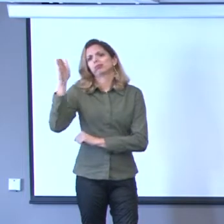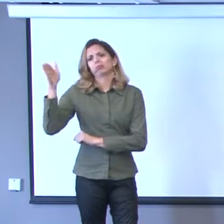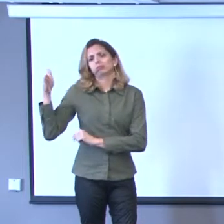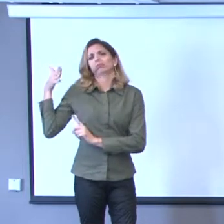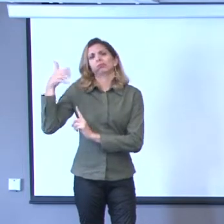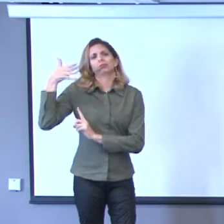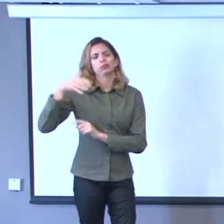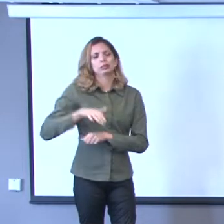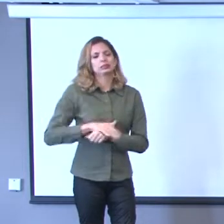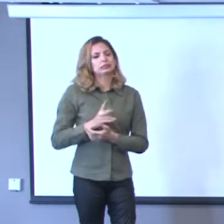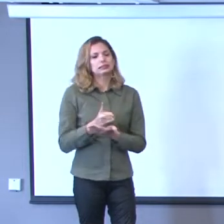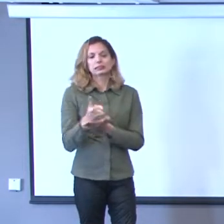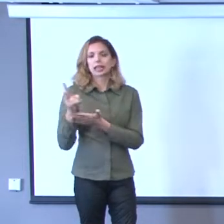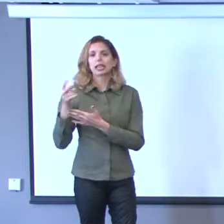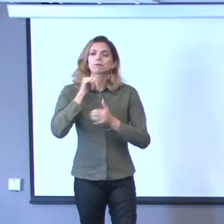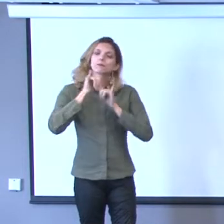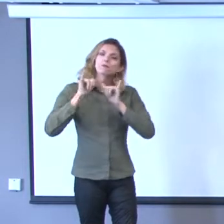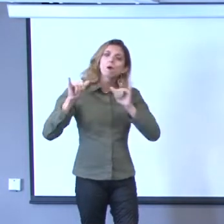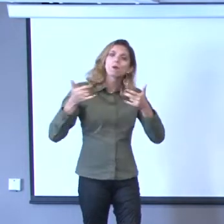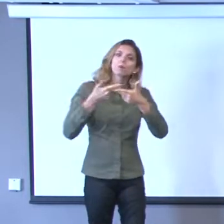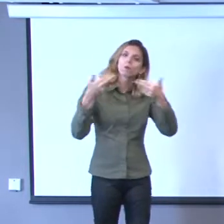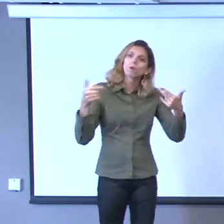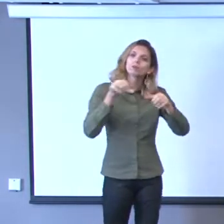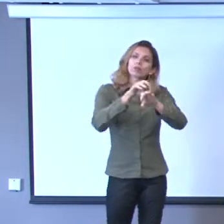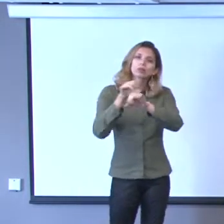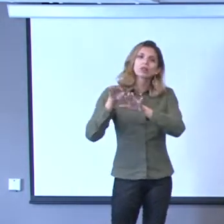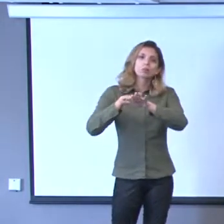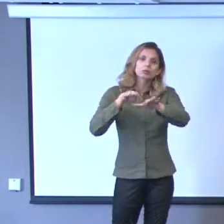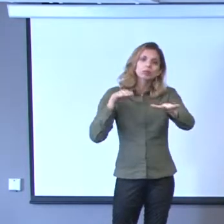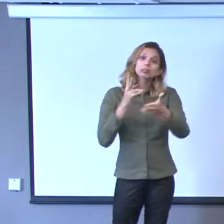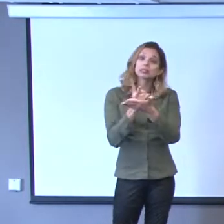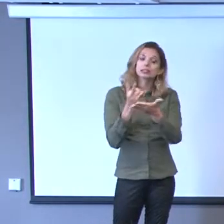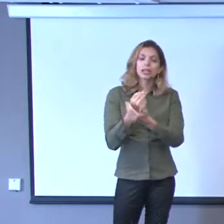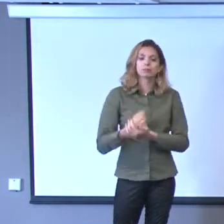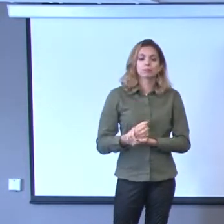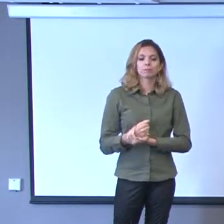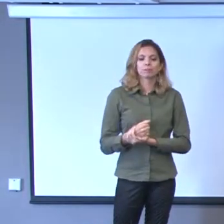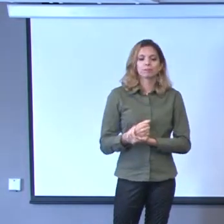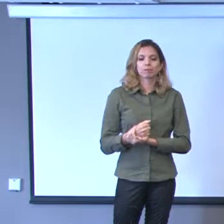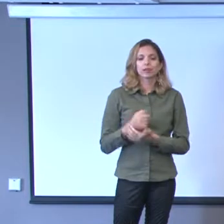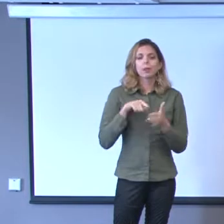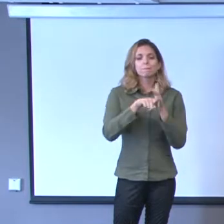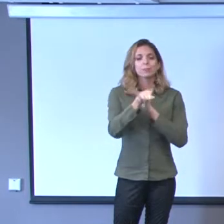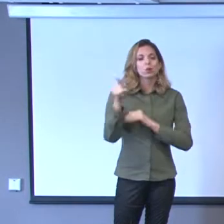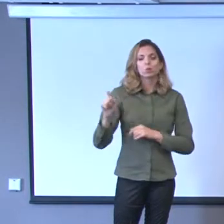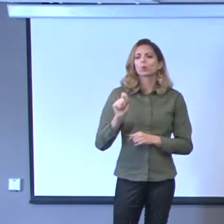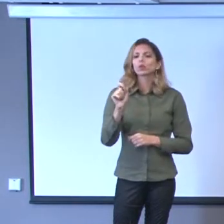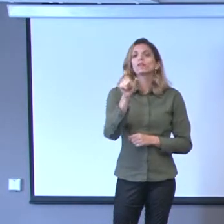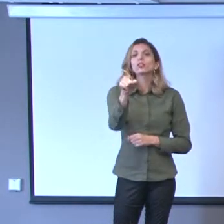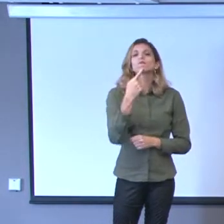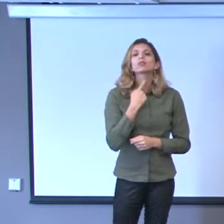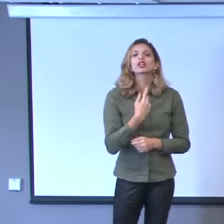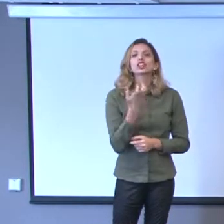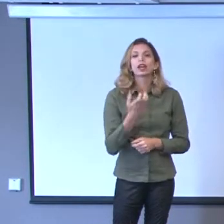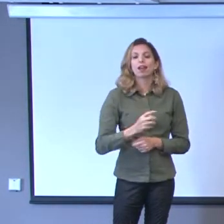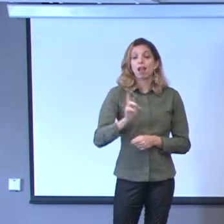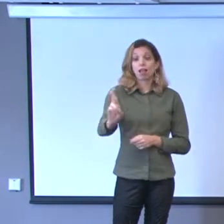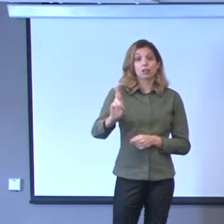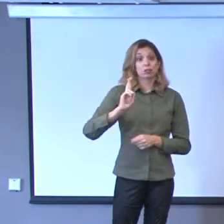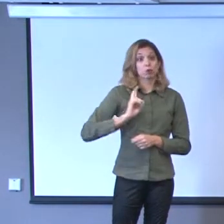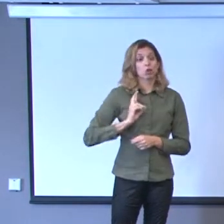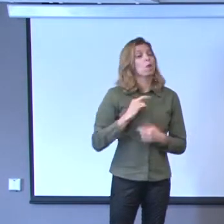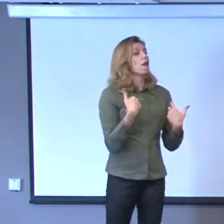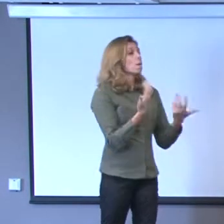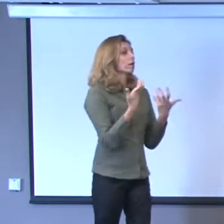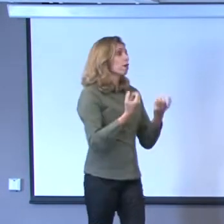ali informamos e educamos, e eu falei assim, o que você quer? E aí o jovem falou assim, ó, eu quero ter